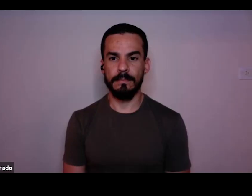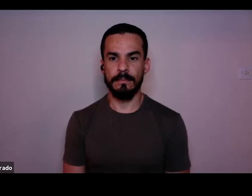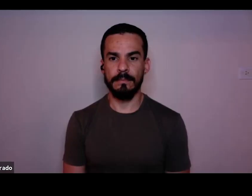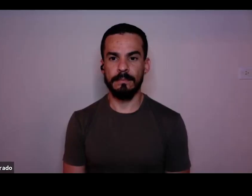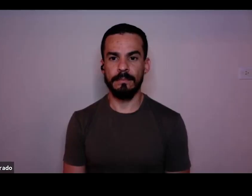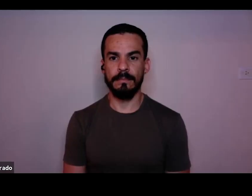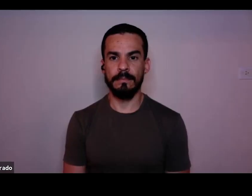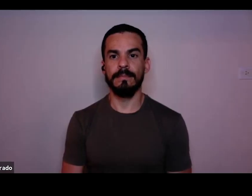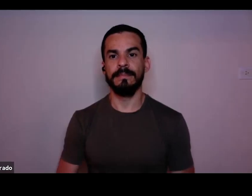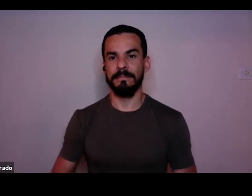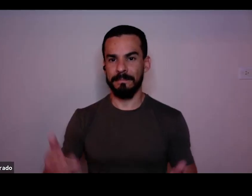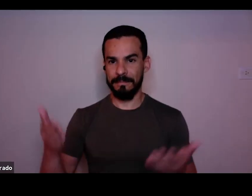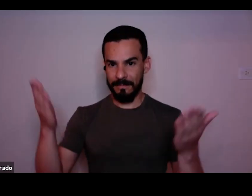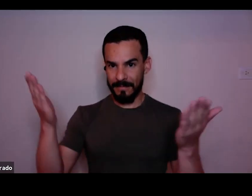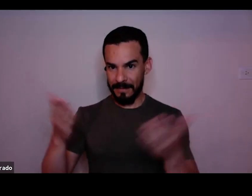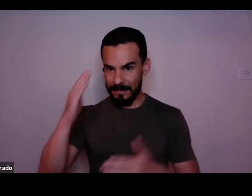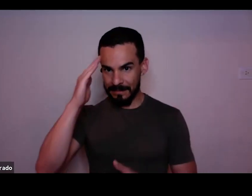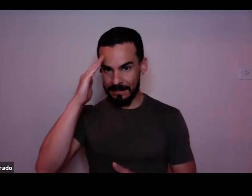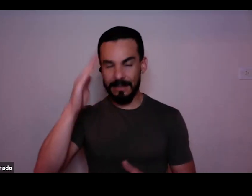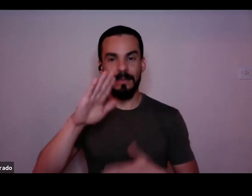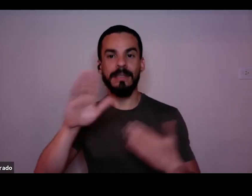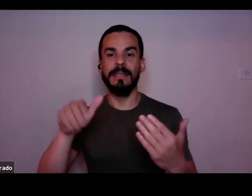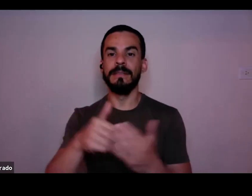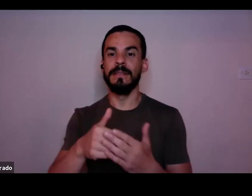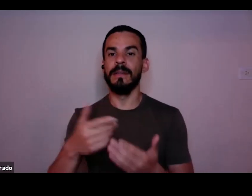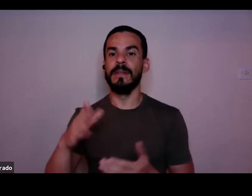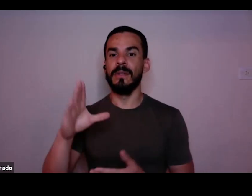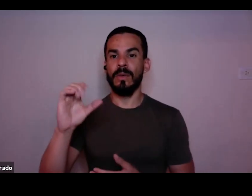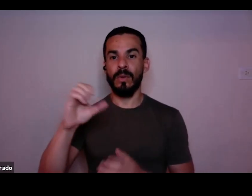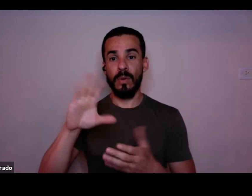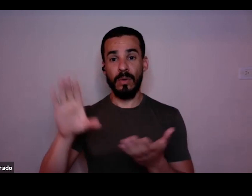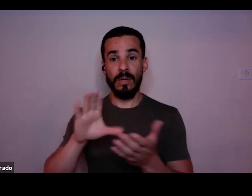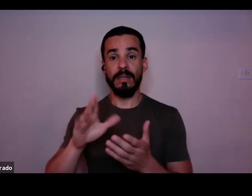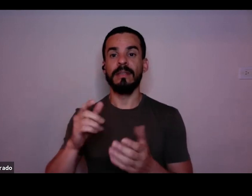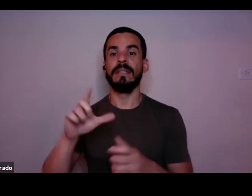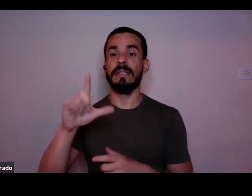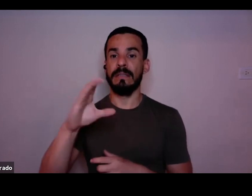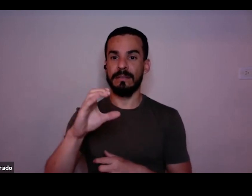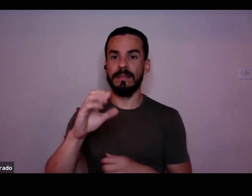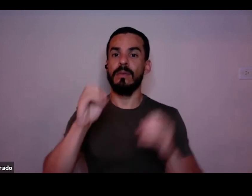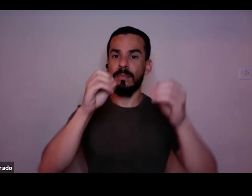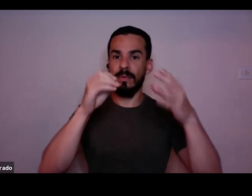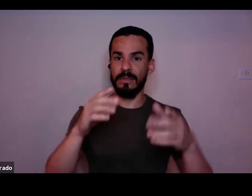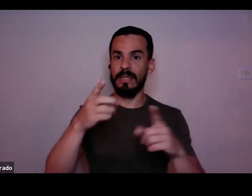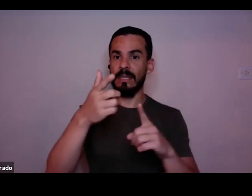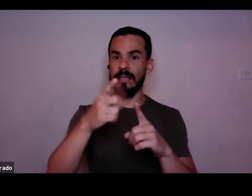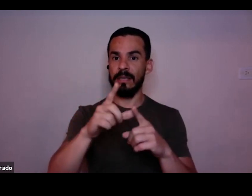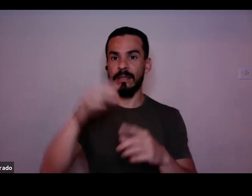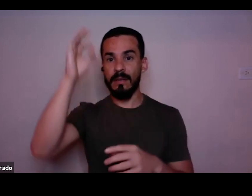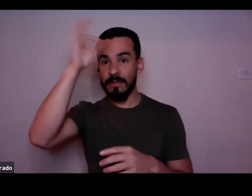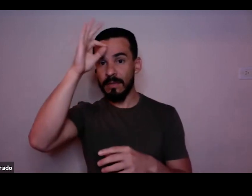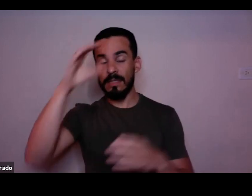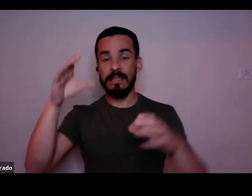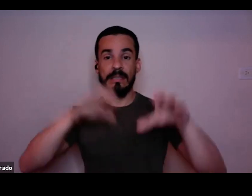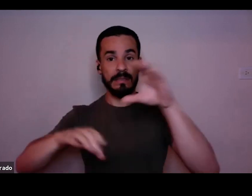reciban un cordial saludo de parte del colegio de licenciados y profesores en letras filosofía ciencias